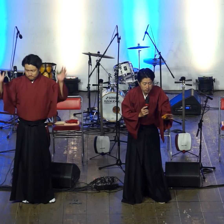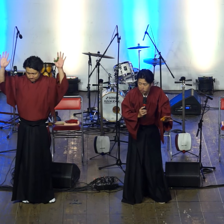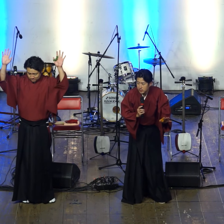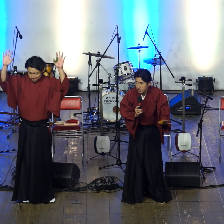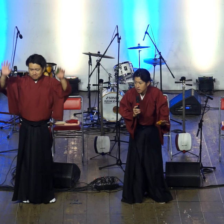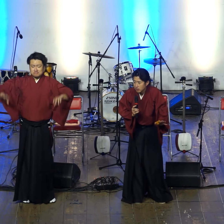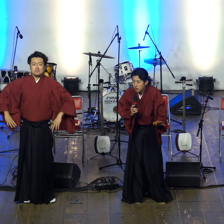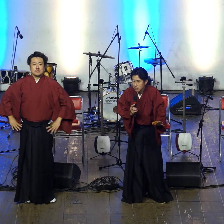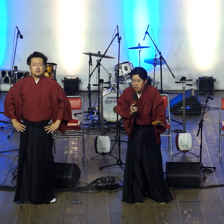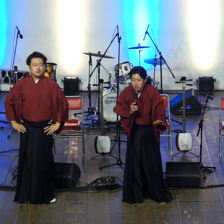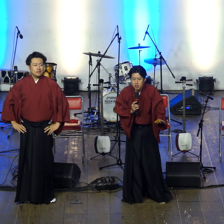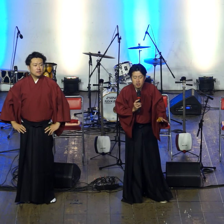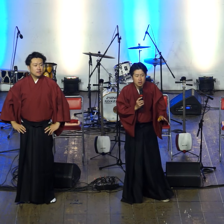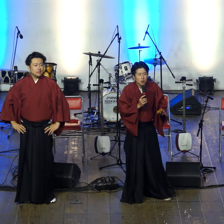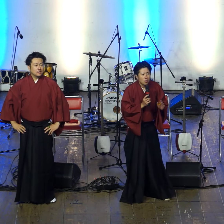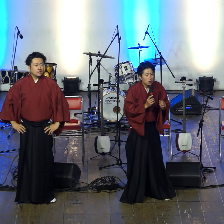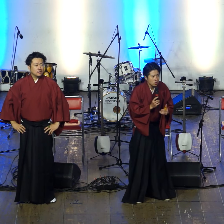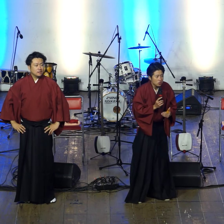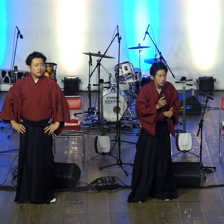でも、ただ